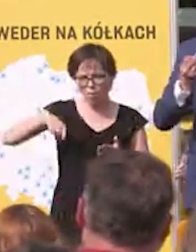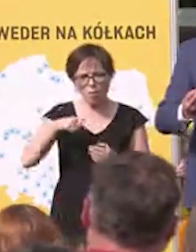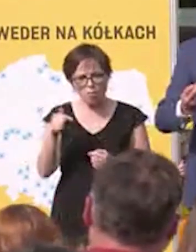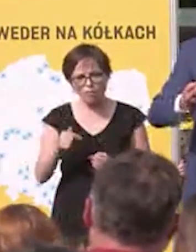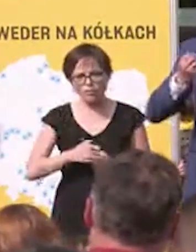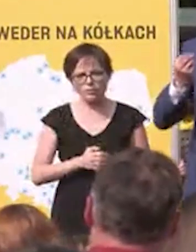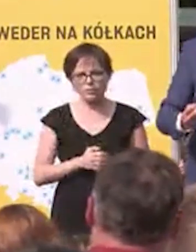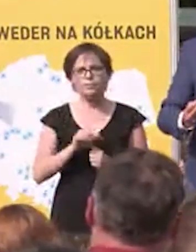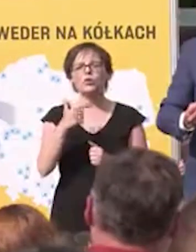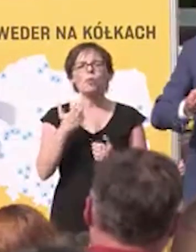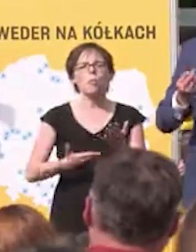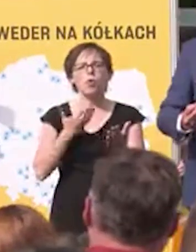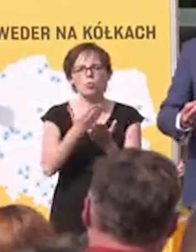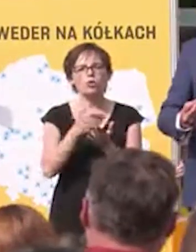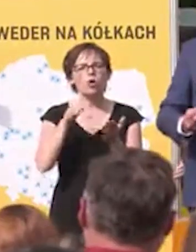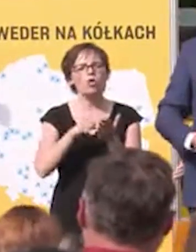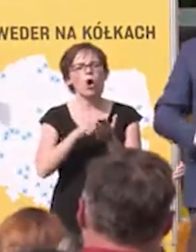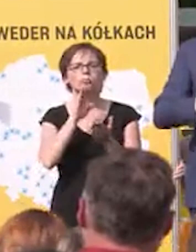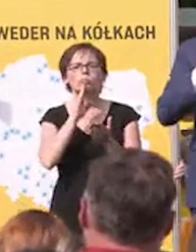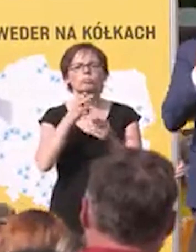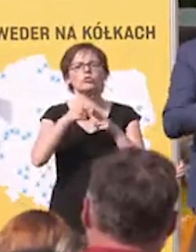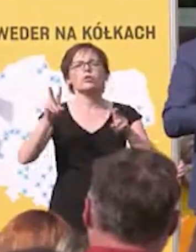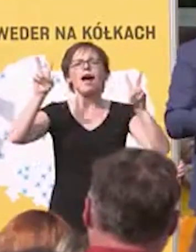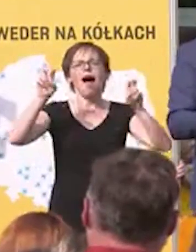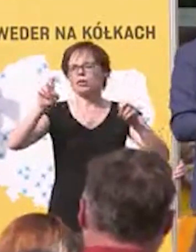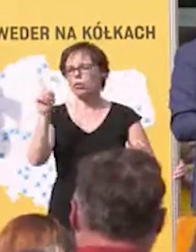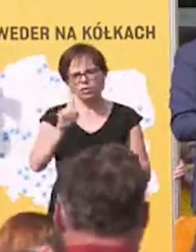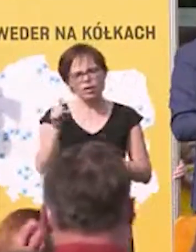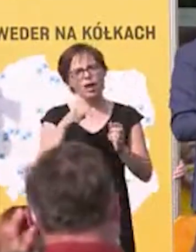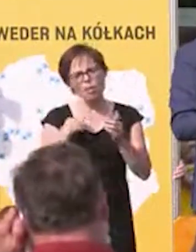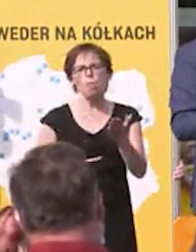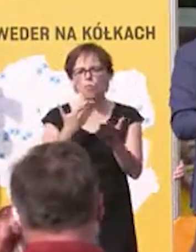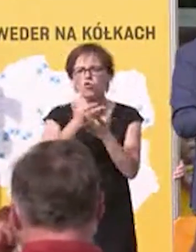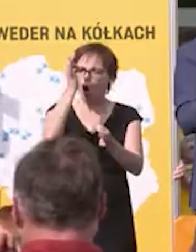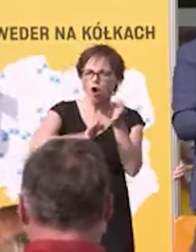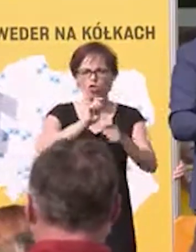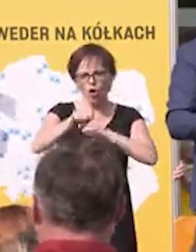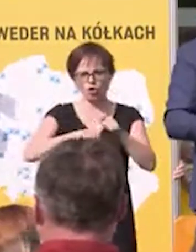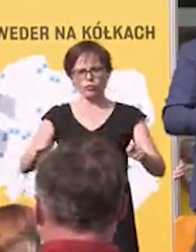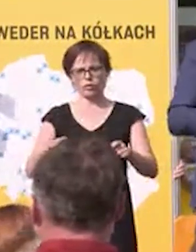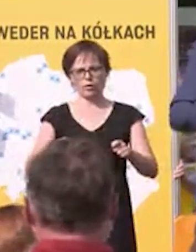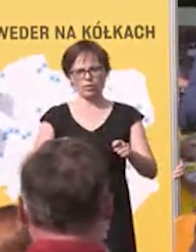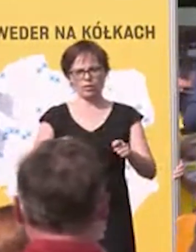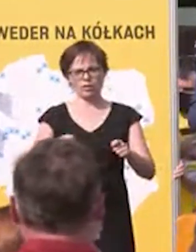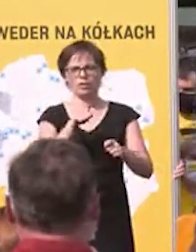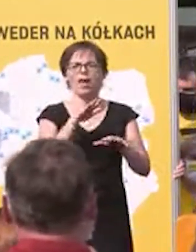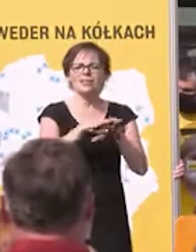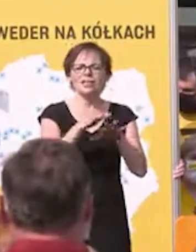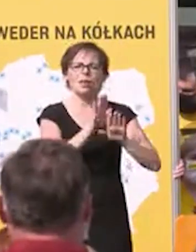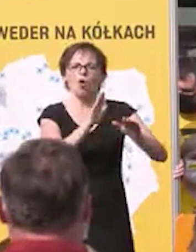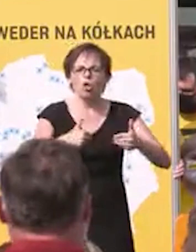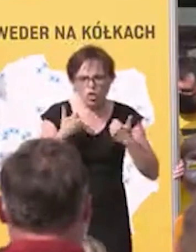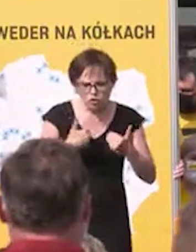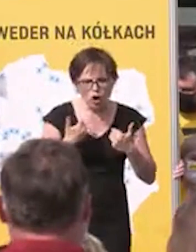co proponujemy, to nie są slogany. To są konkretne rozwiązania. To recepta dla systemu ochrony